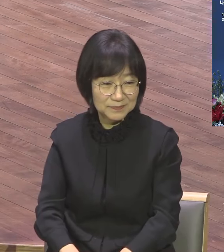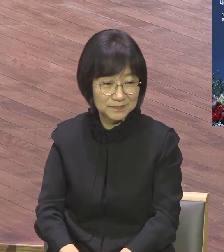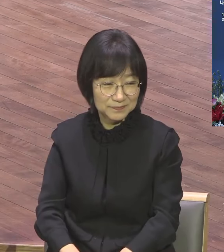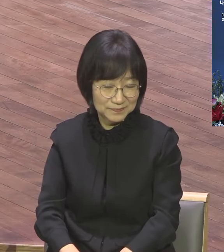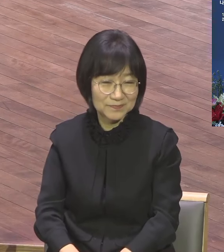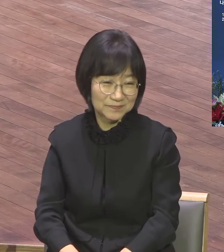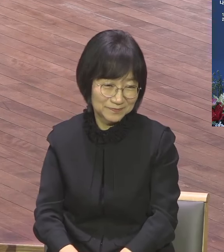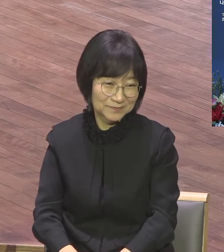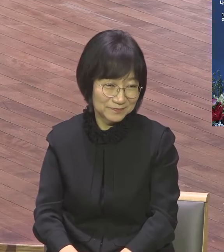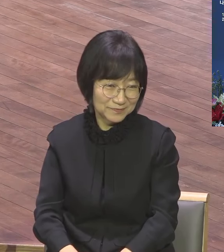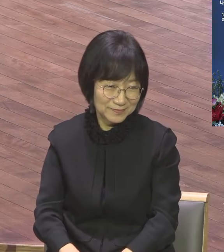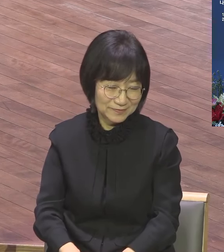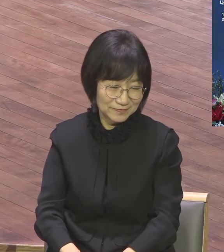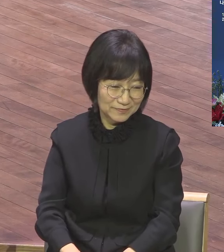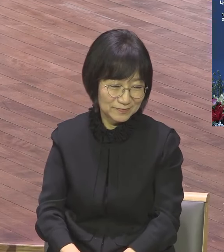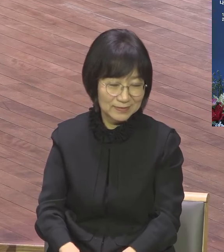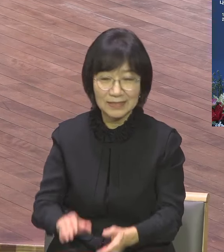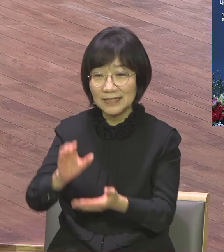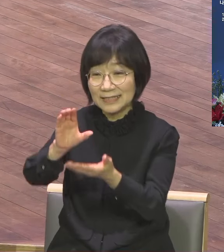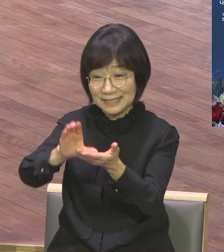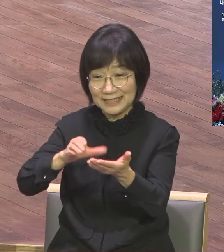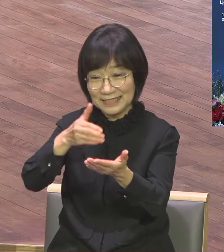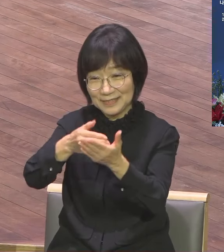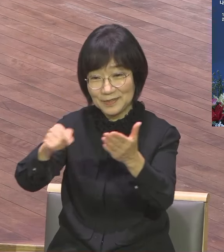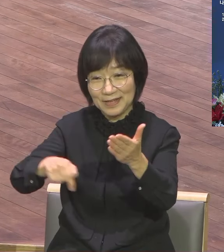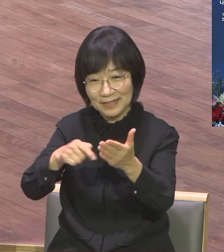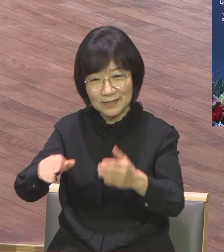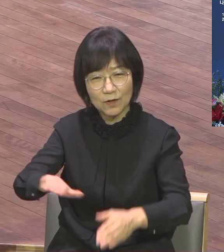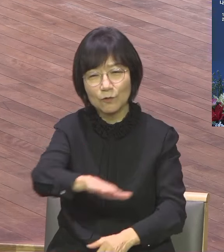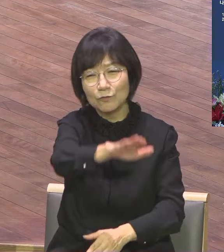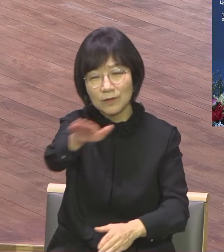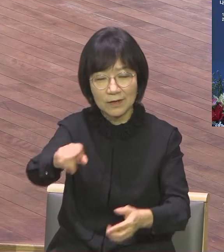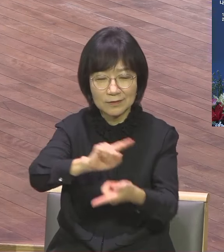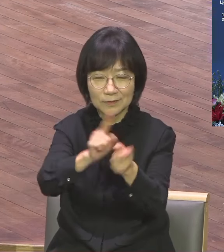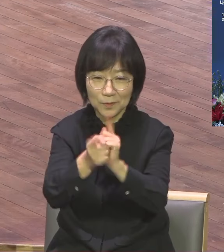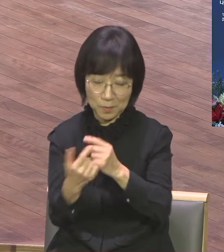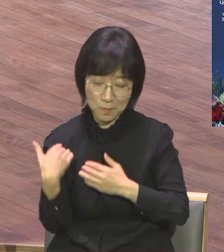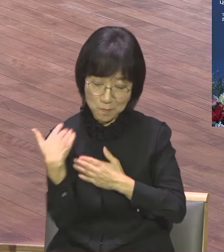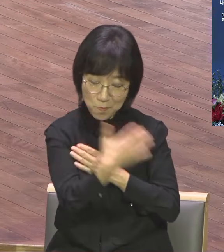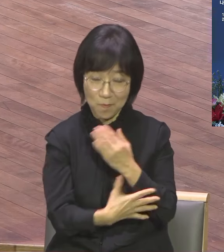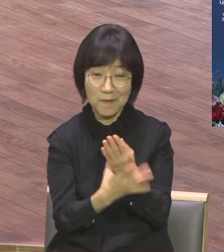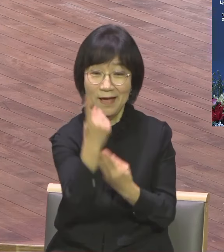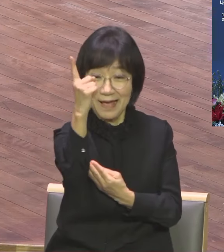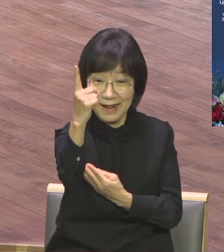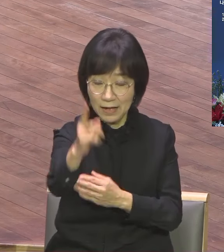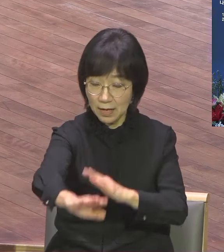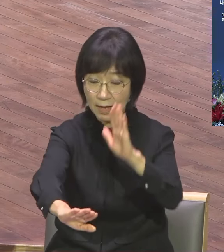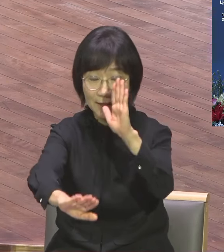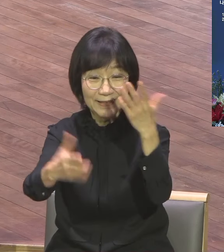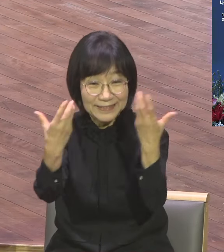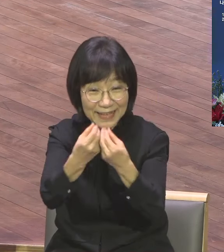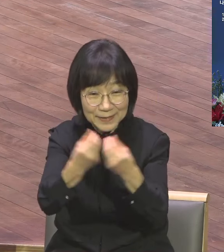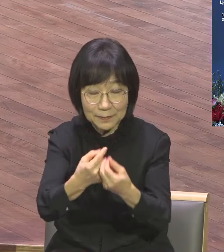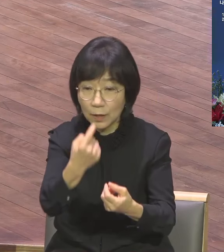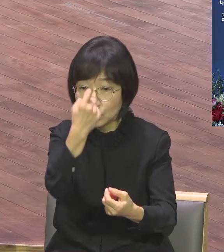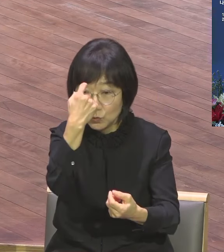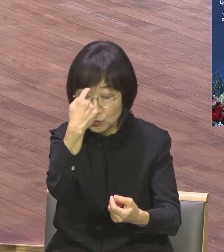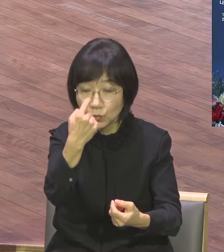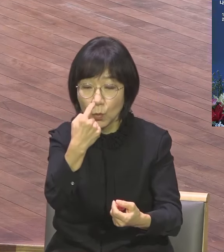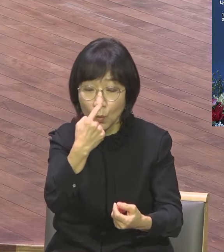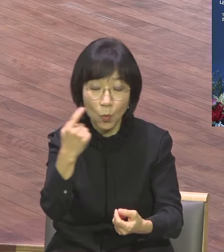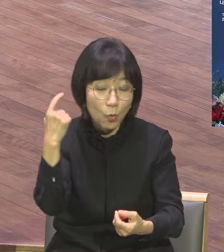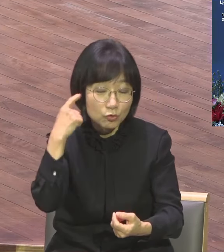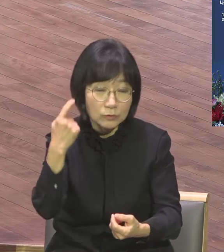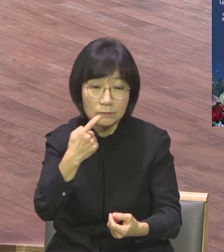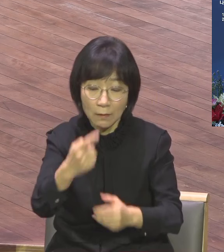거예요. 그리스도 안에서 우리는 한 몸 된 지체, 지체 의식. 팔, 다리, 눈, 코.